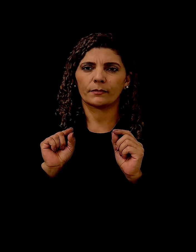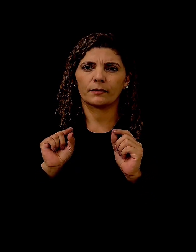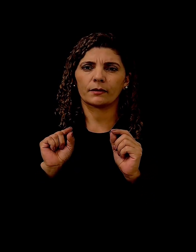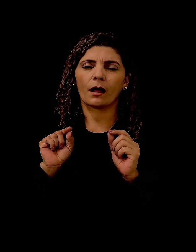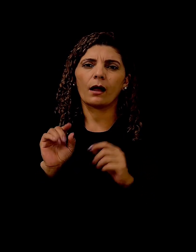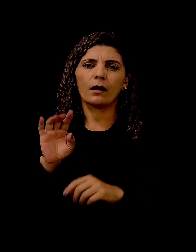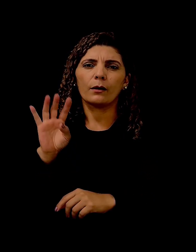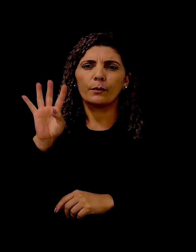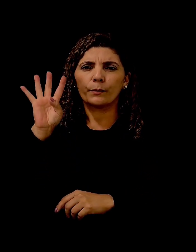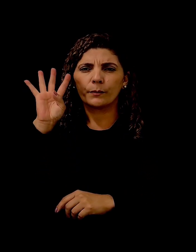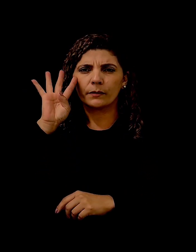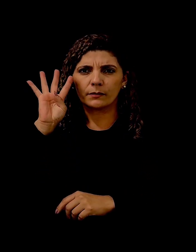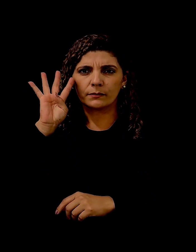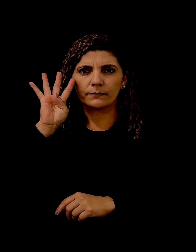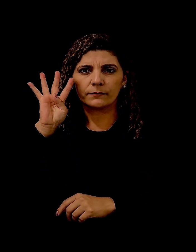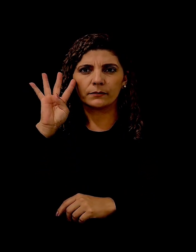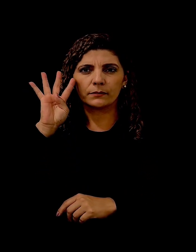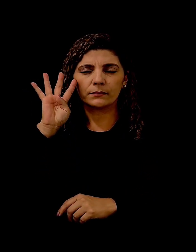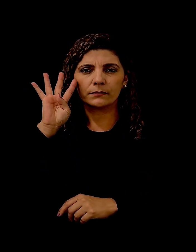Nesta quarta-feira,